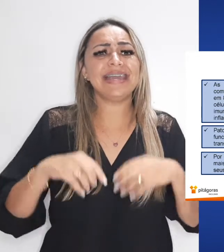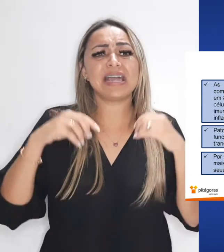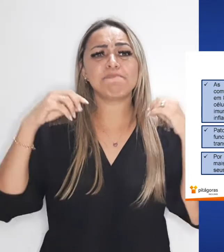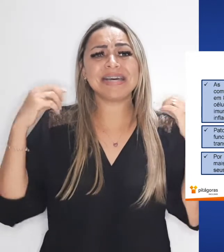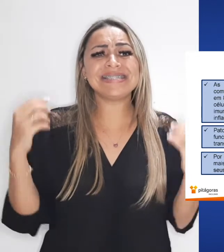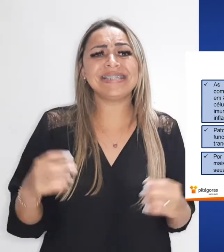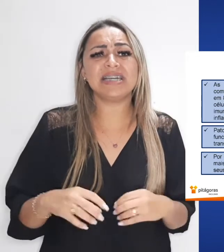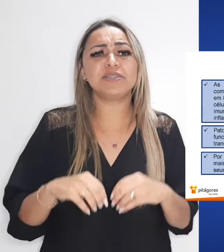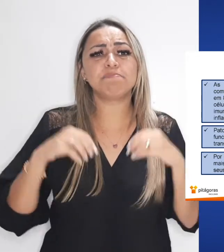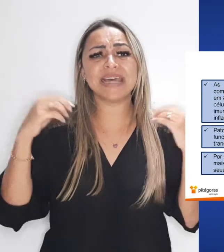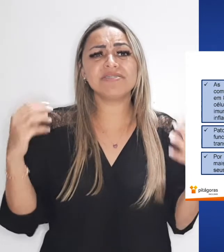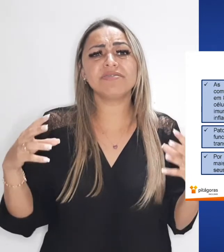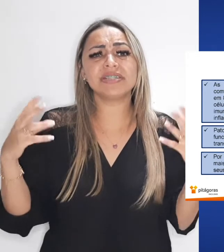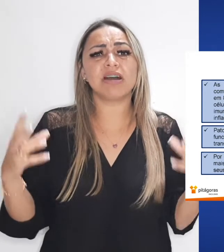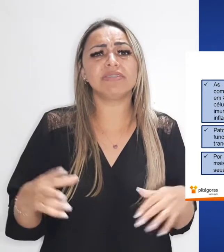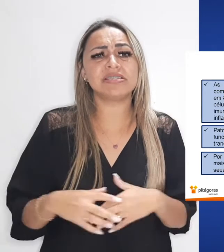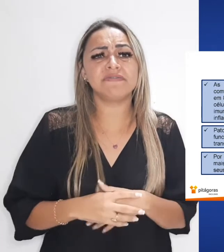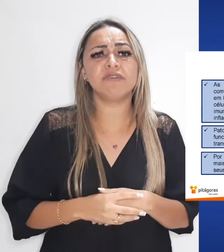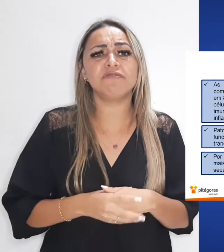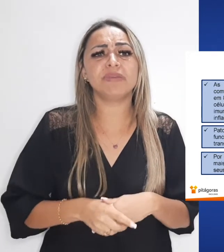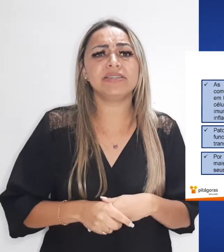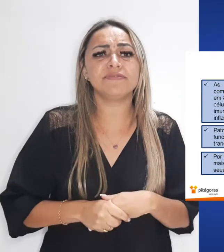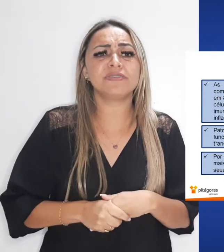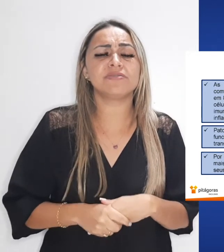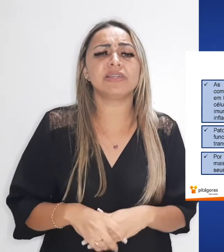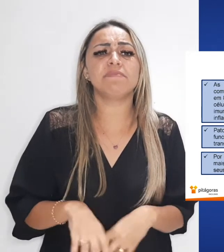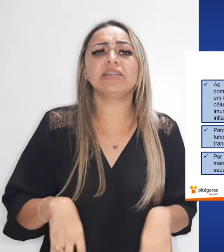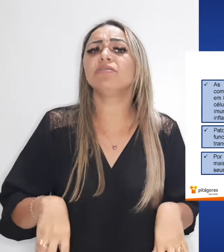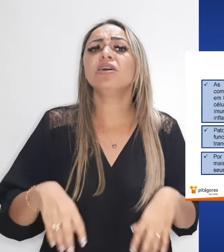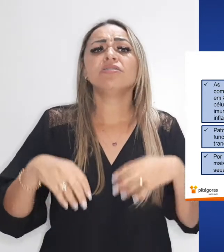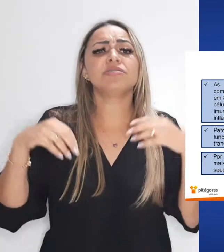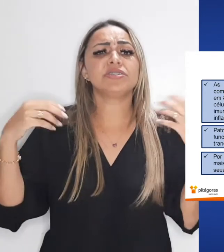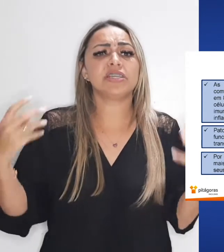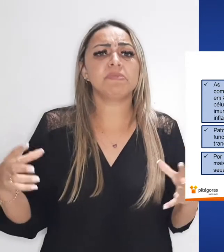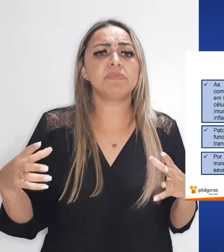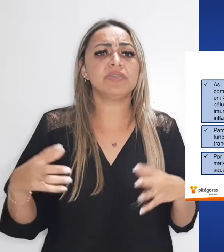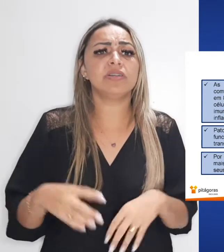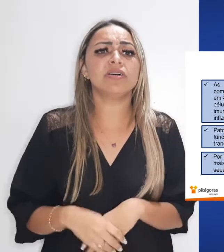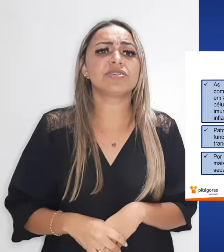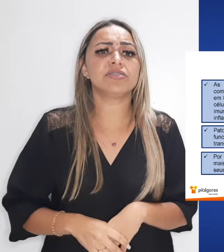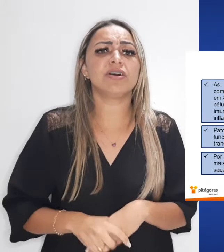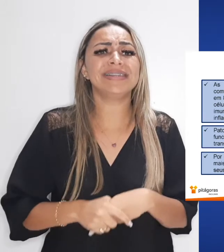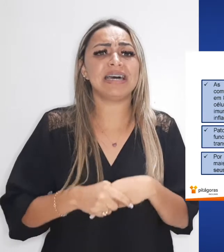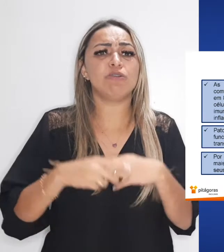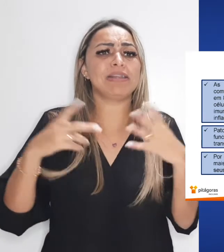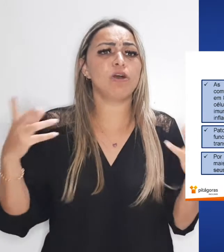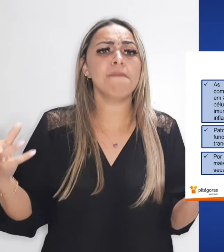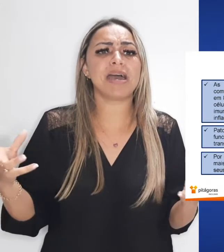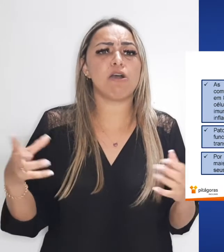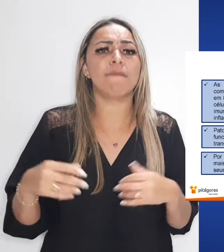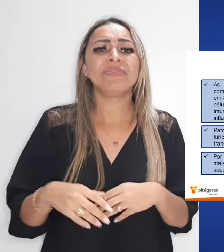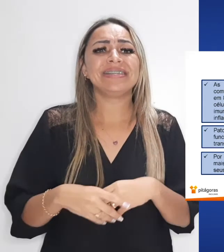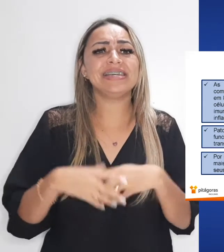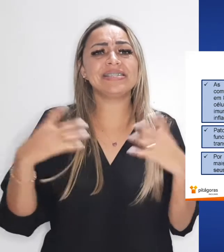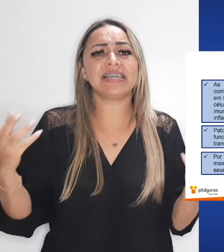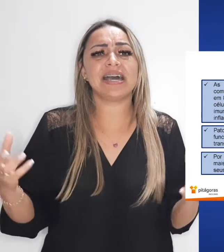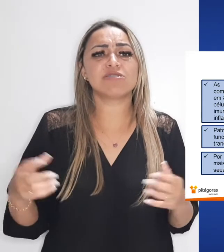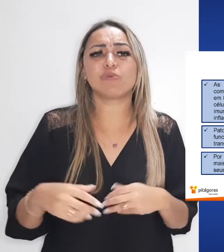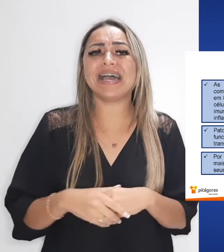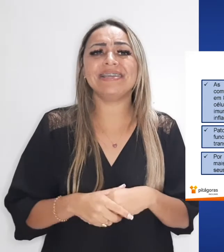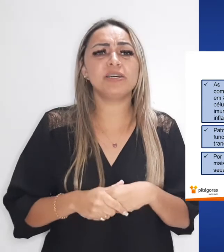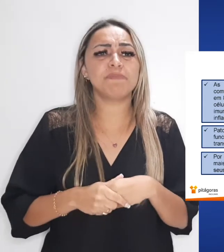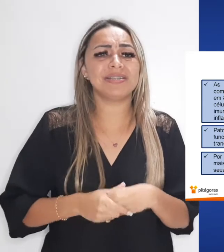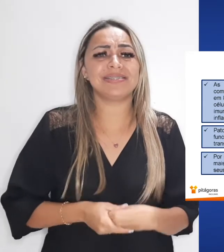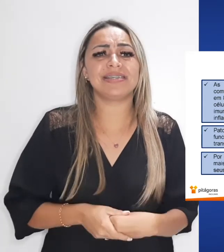e tem a capacidade de prejudicar o desenvolvimento e o funcionamento do sistema imunológico e torná-lo anormal. Nesse